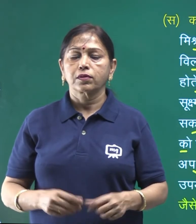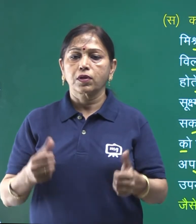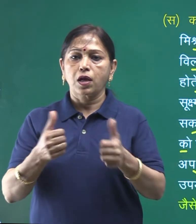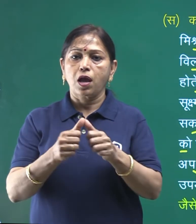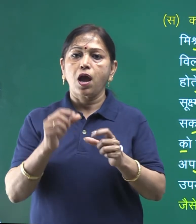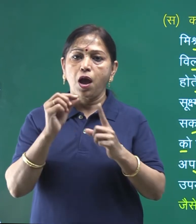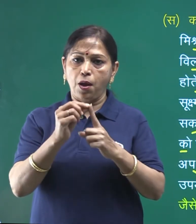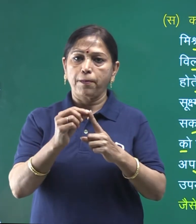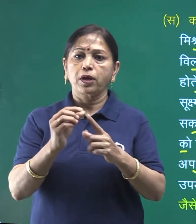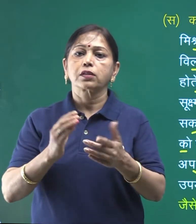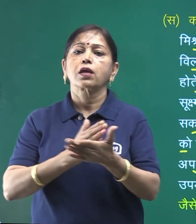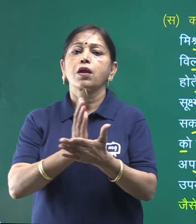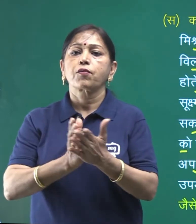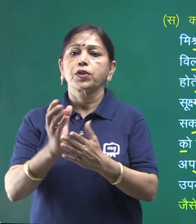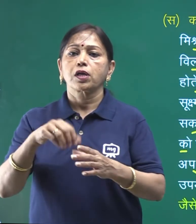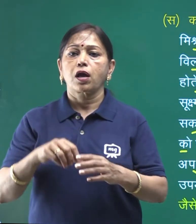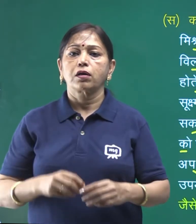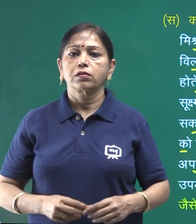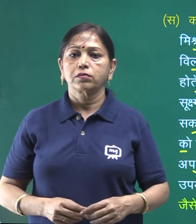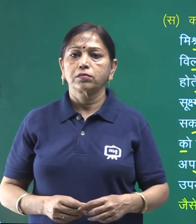अपकेंद्रीकरण विधि का